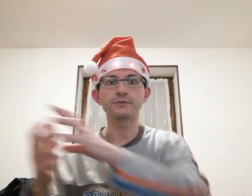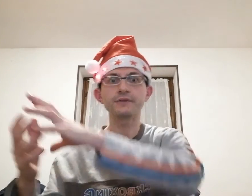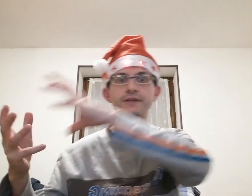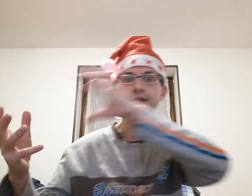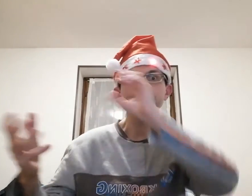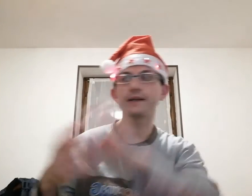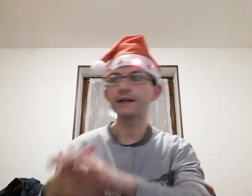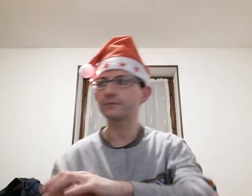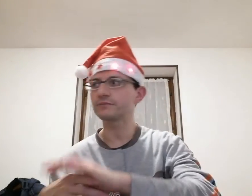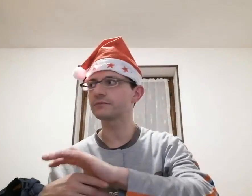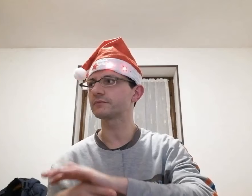dobbiamo inventare delle